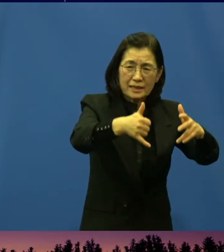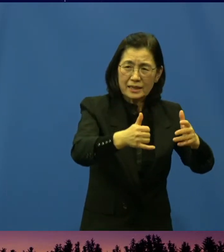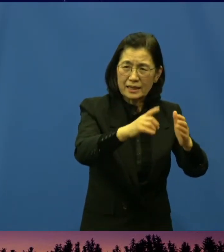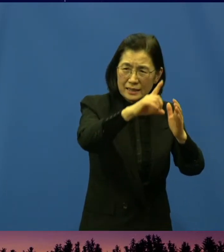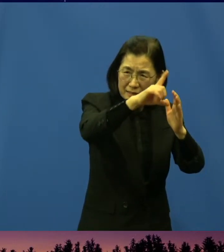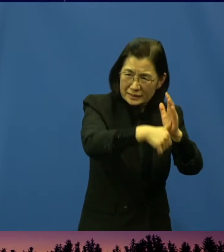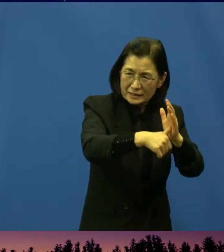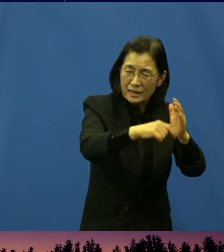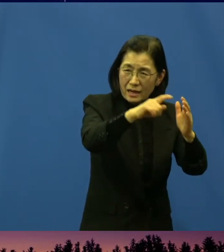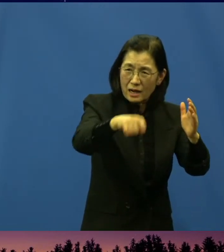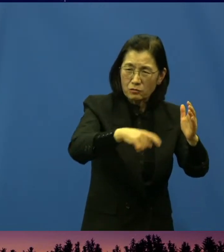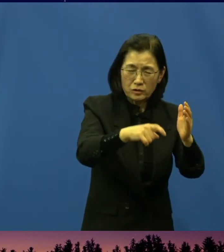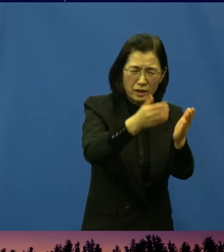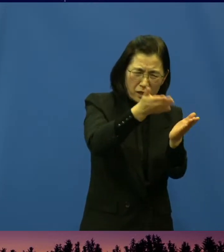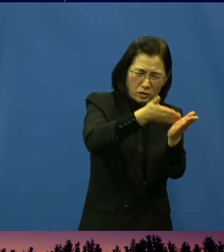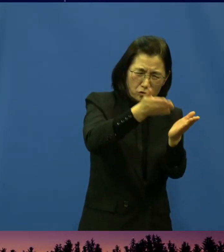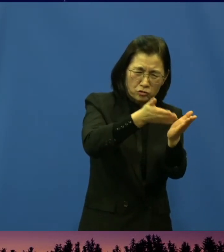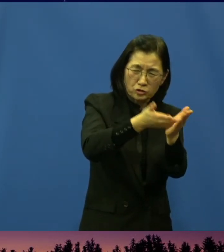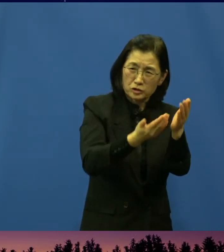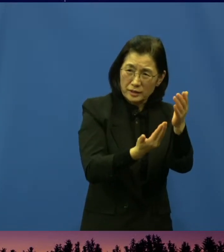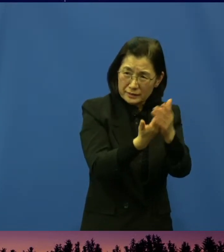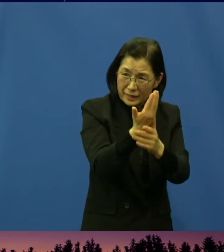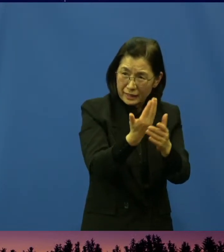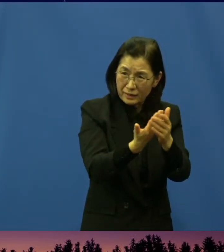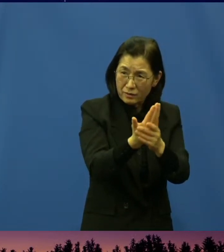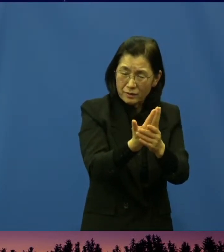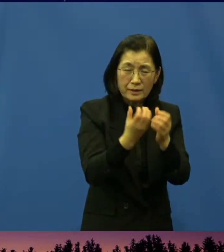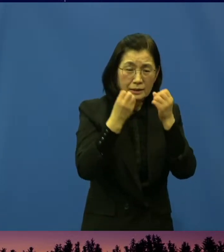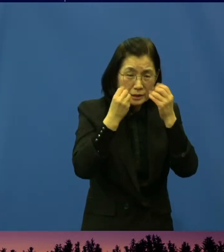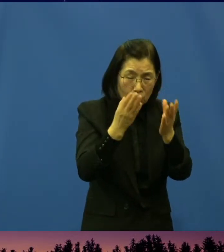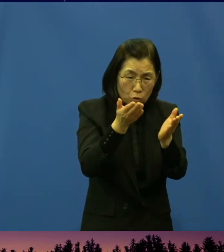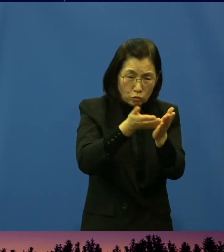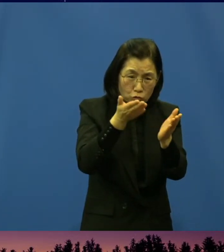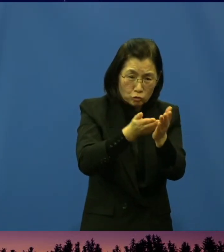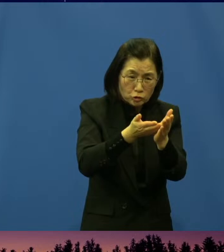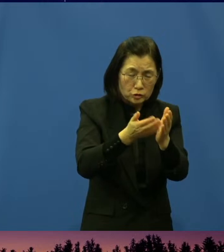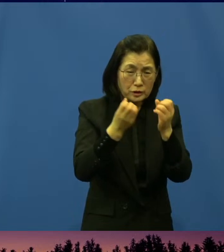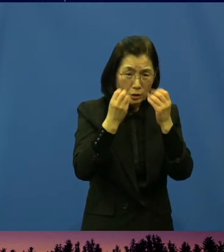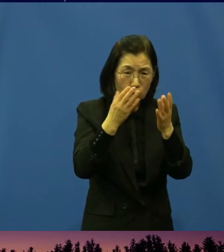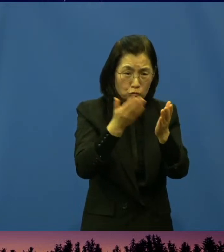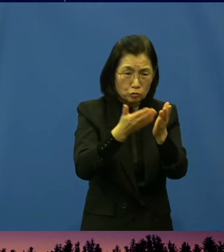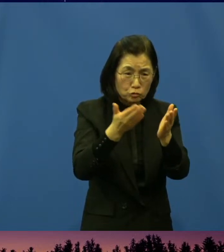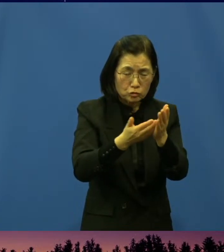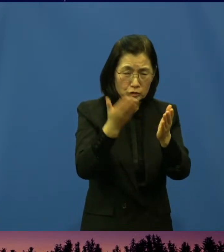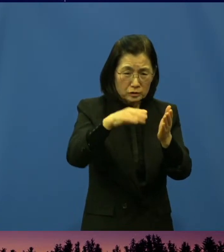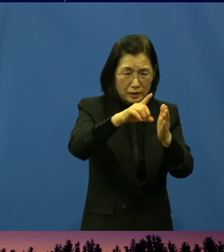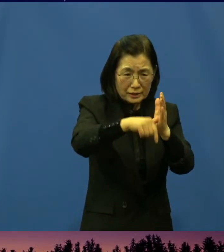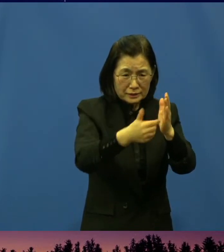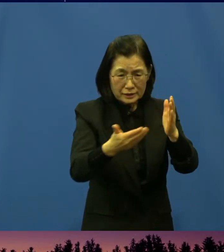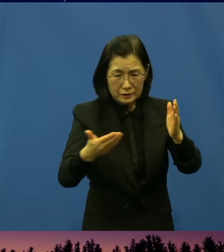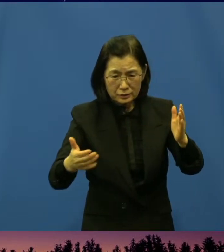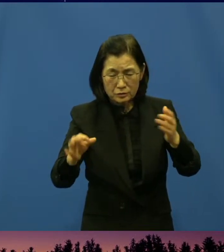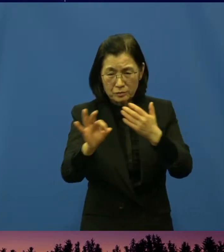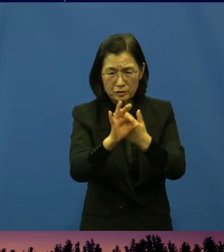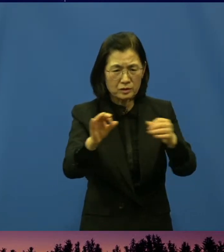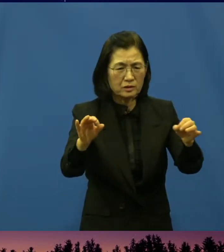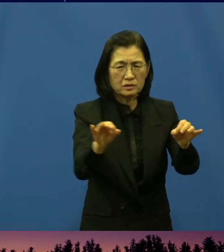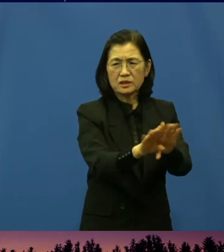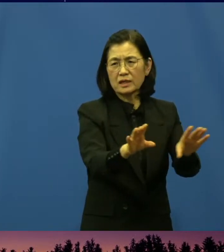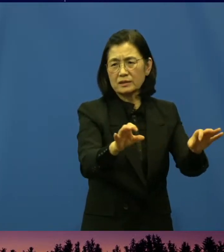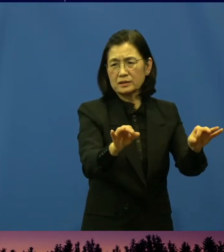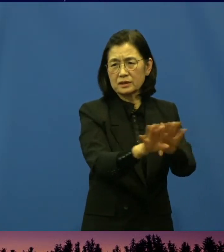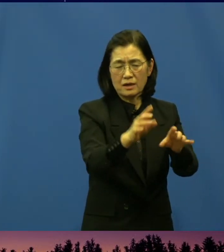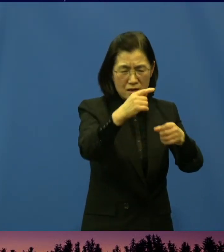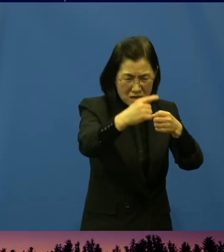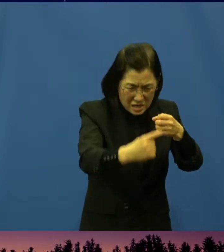여러분, 그 뉴스가 대단해 보여도요, 며칠만 지나가면요 다른 뉴스에 파묻혀 버려요. 이슈가 안 돼. 1년 내내